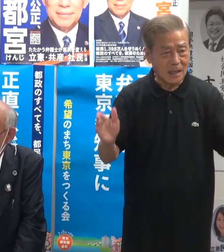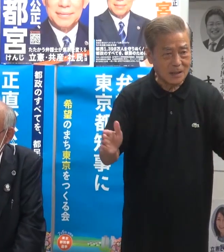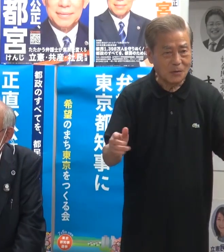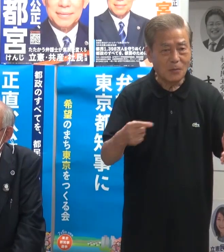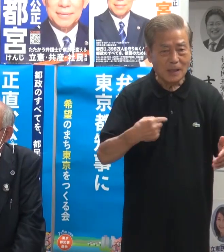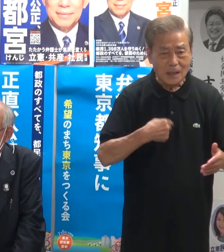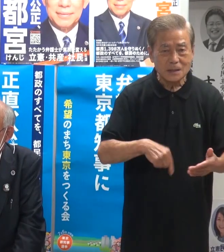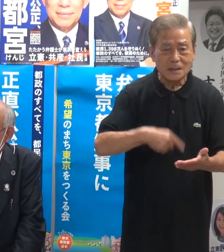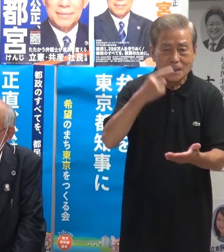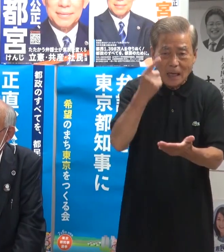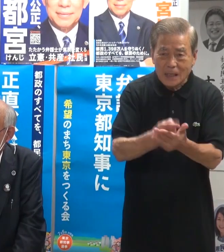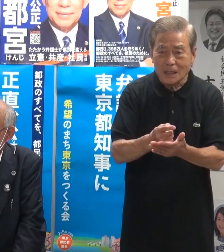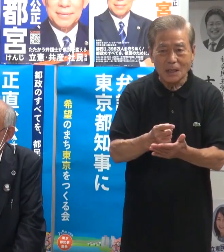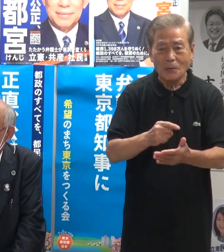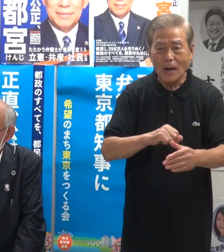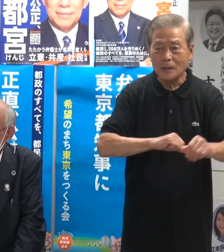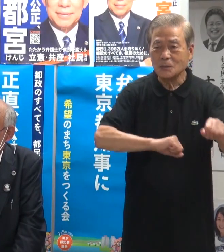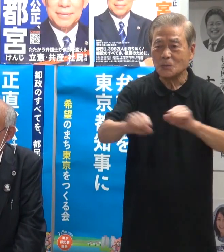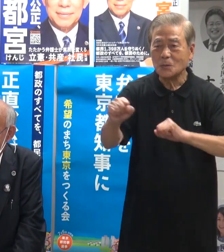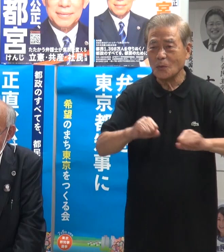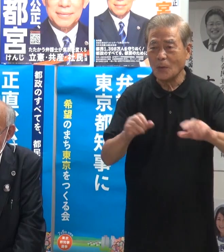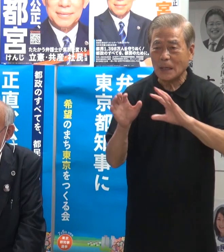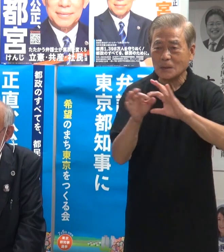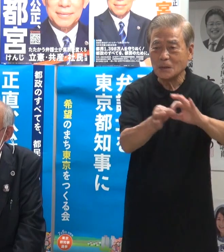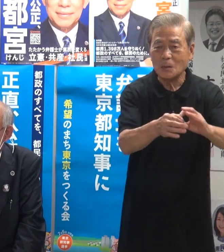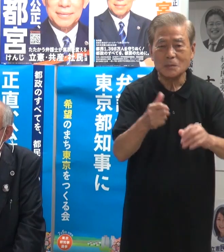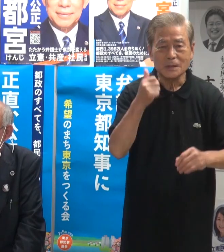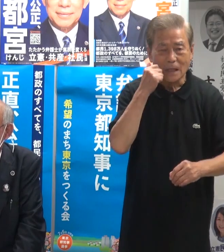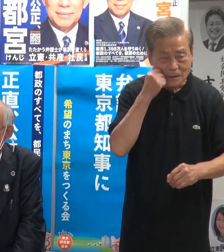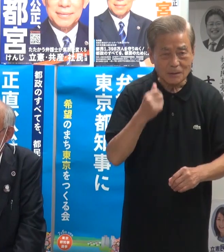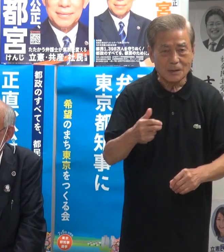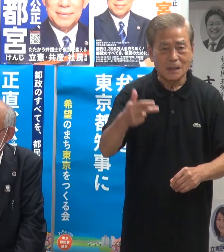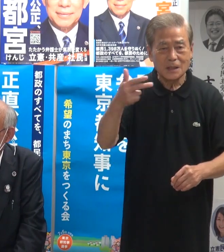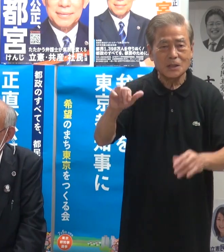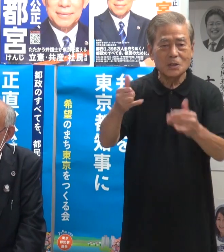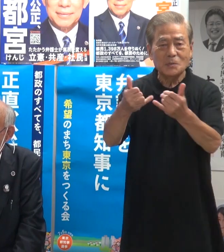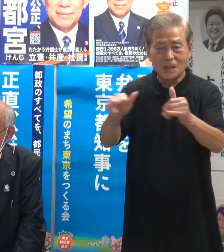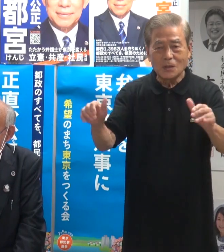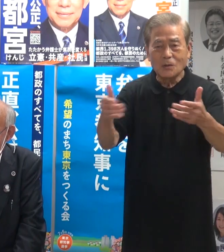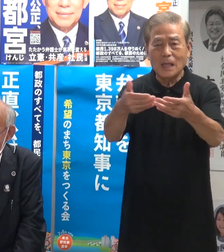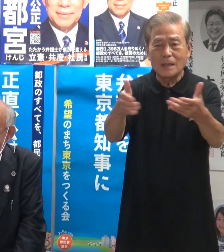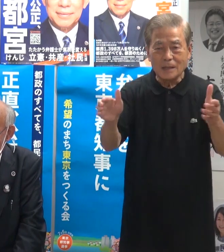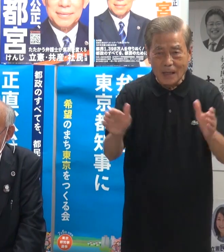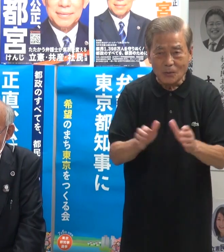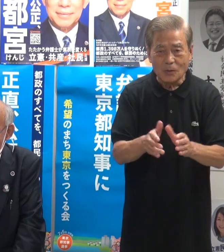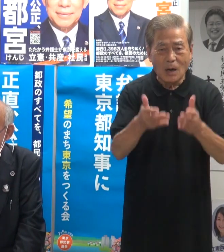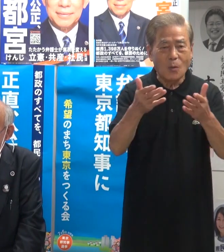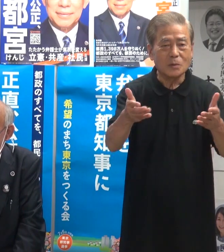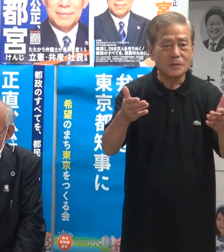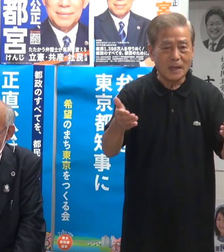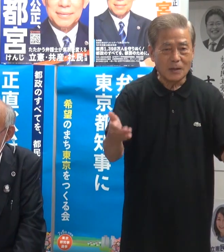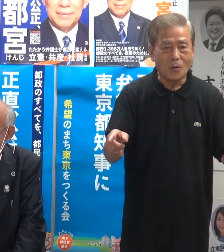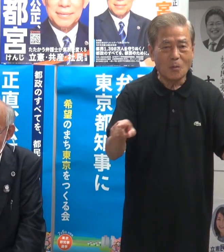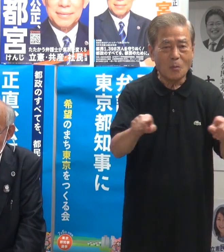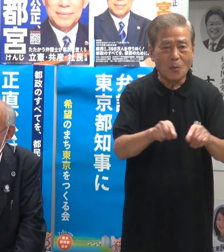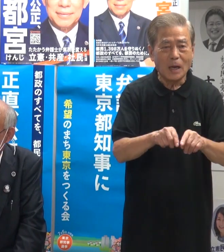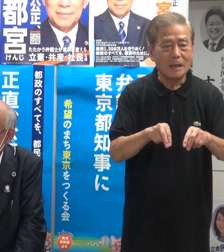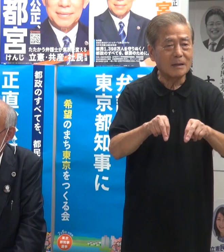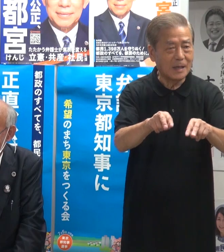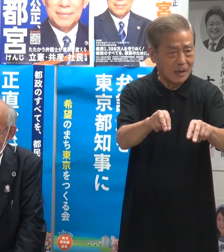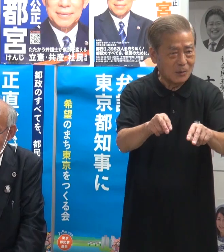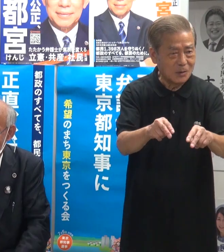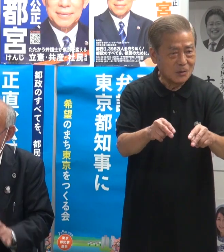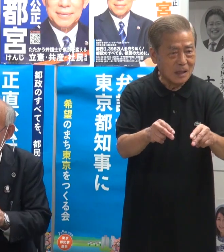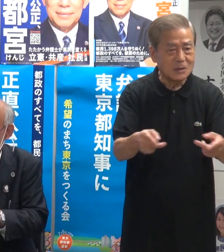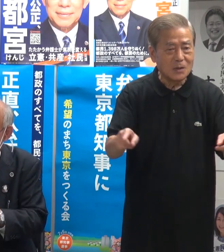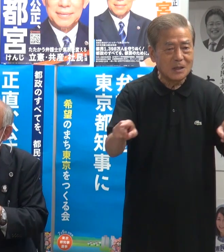で、本当にあのこの市民戦隊があって多くのボランティアで助けられて戦